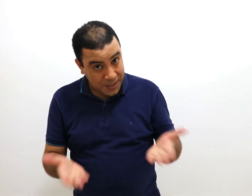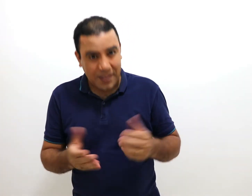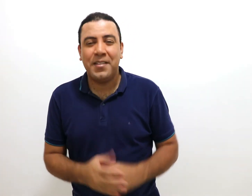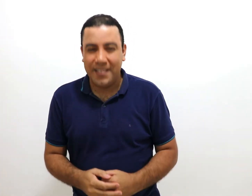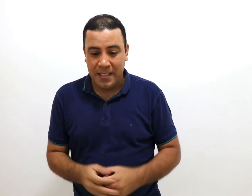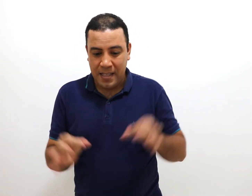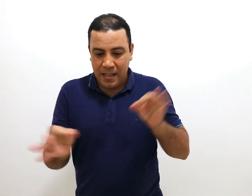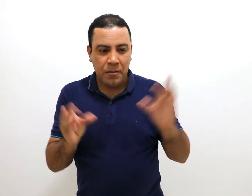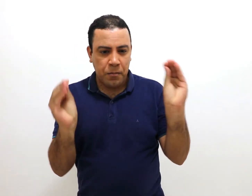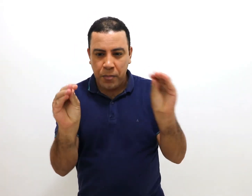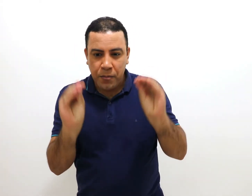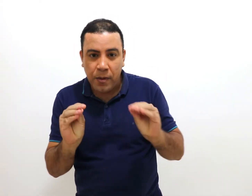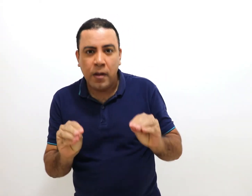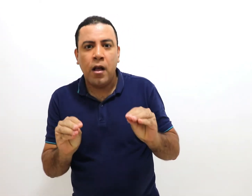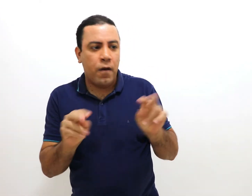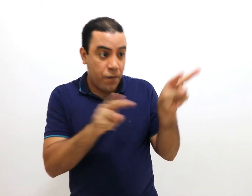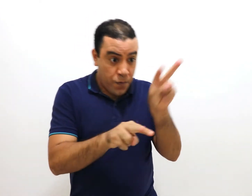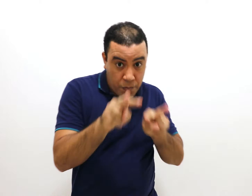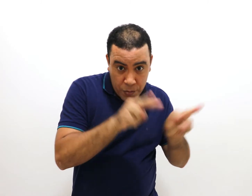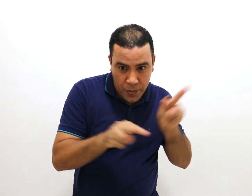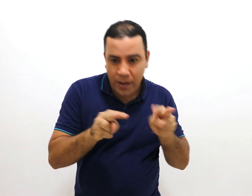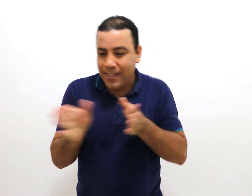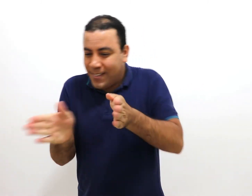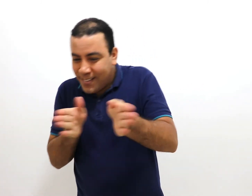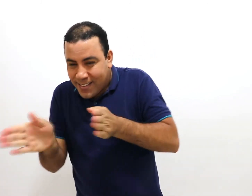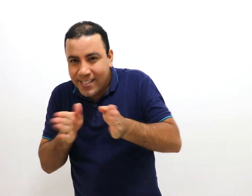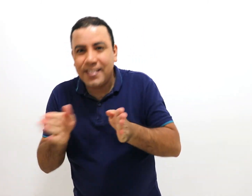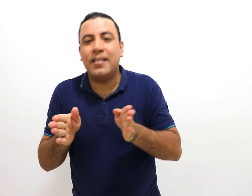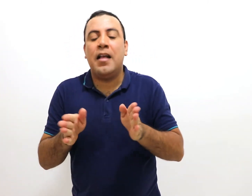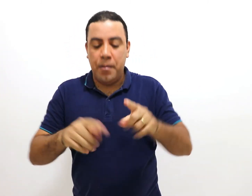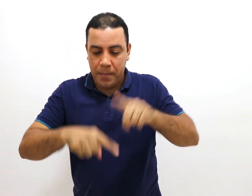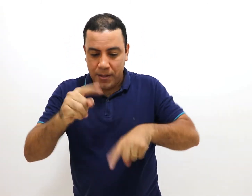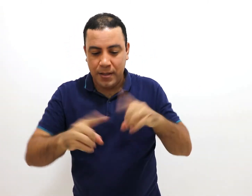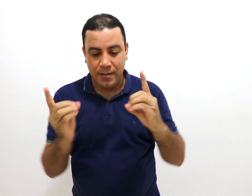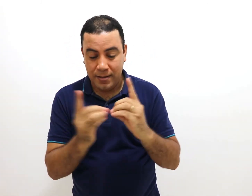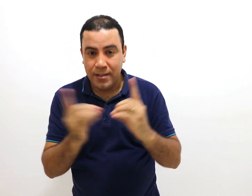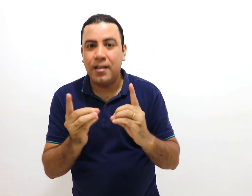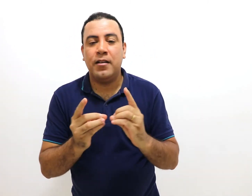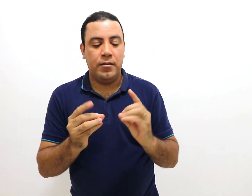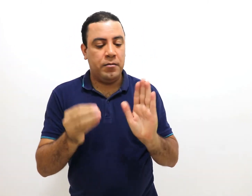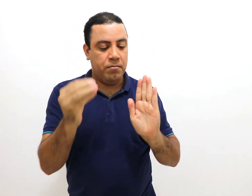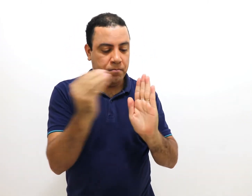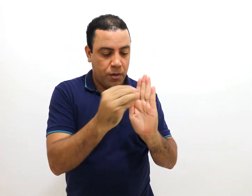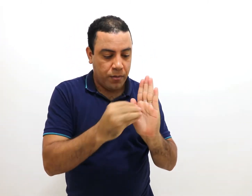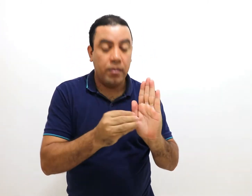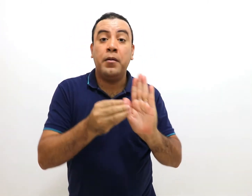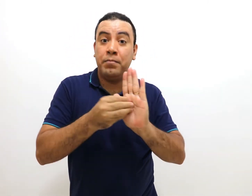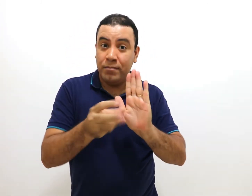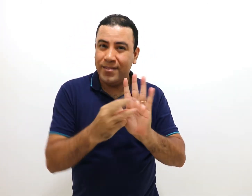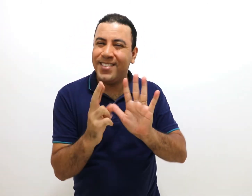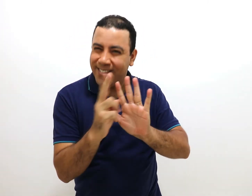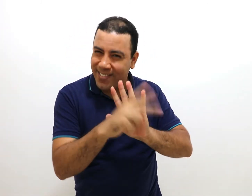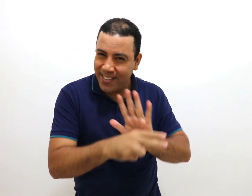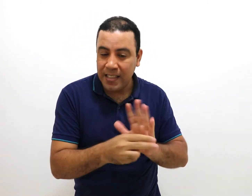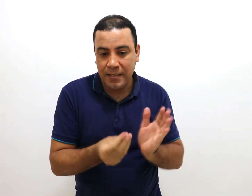Por essa razão, buscamos combinar visualidade e acessibilidade na produção de materiais didáticos